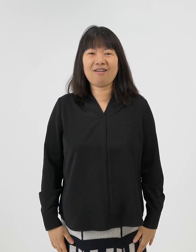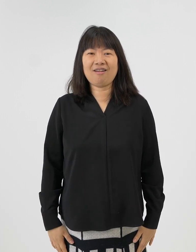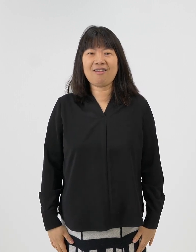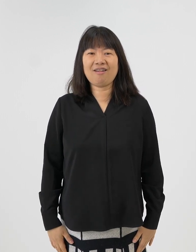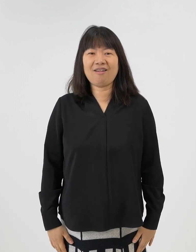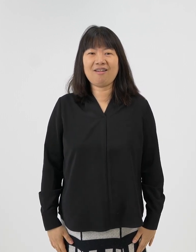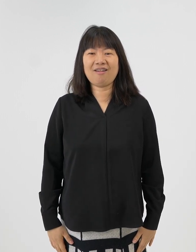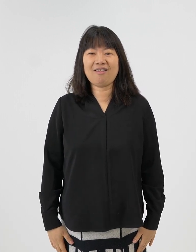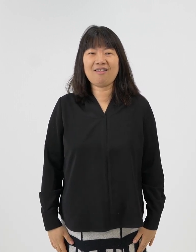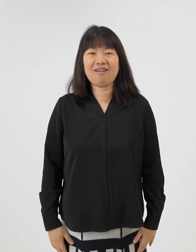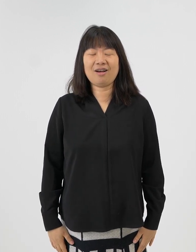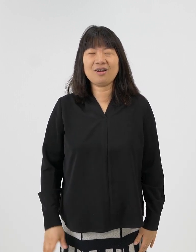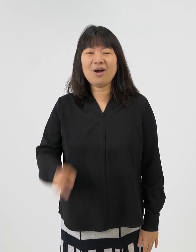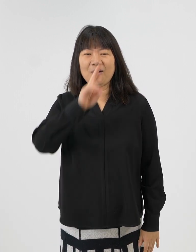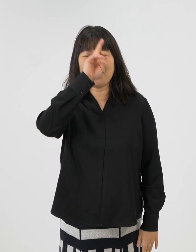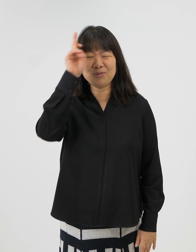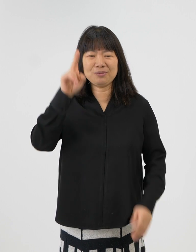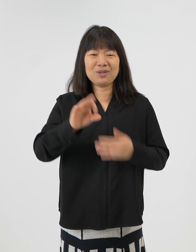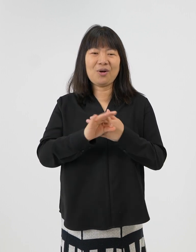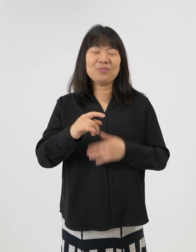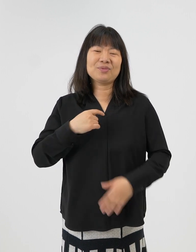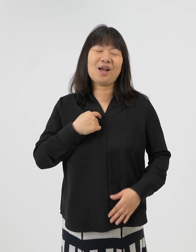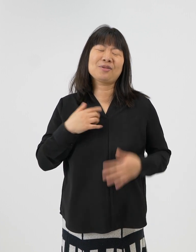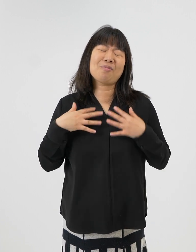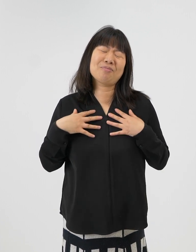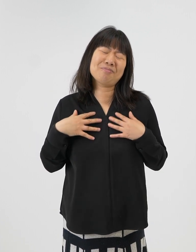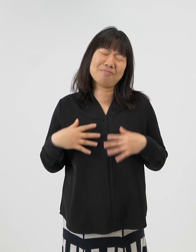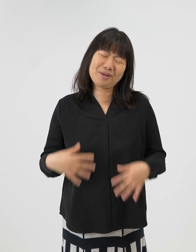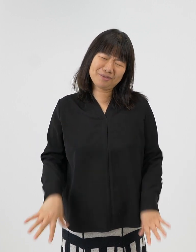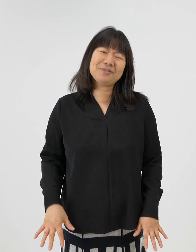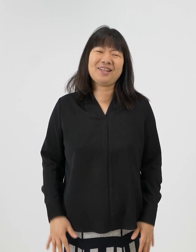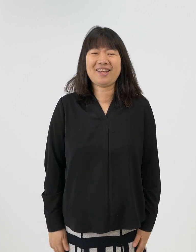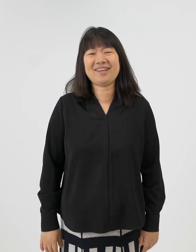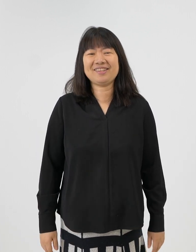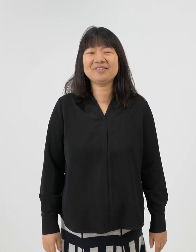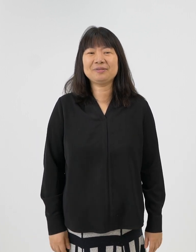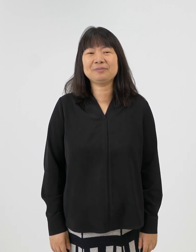나도 풀려요 지금. 이게 지금 오늘 하루 종일. 예?